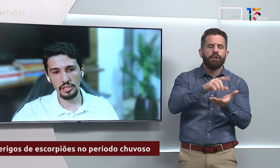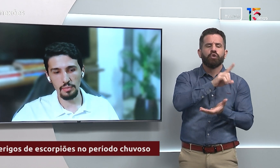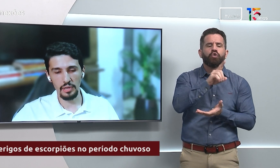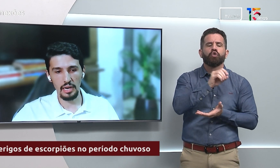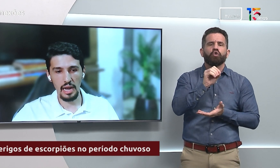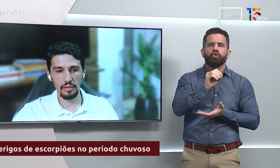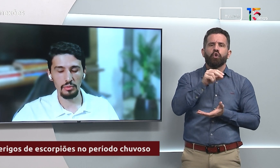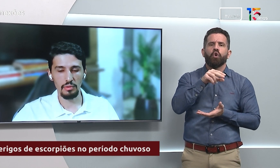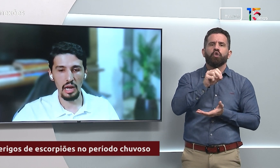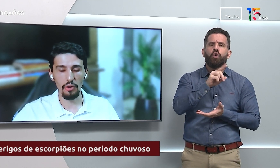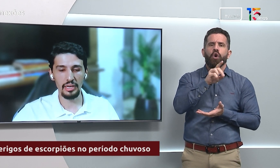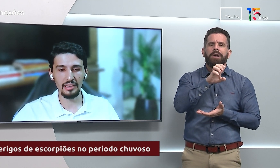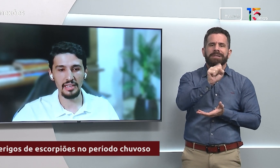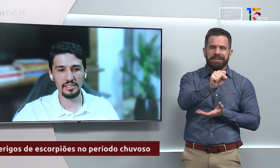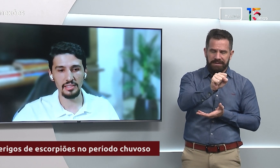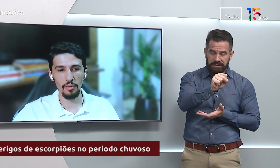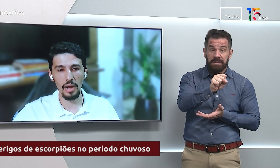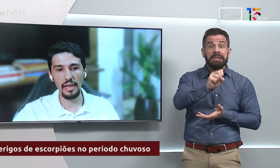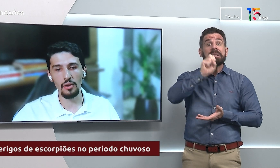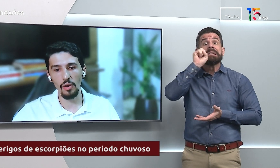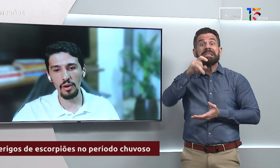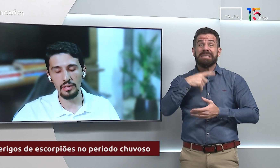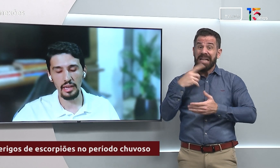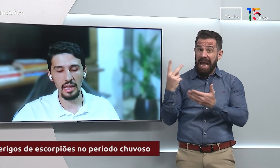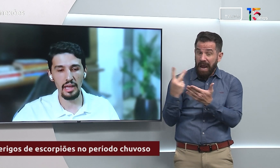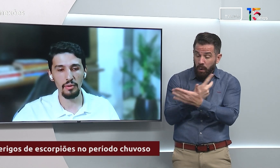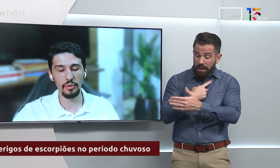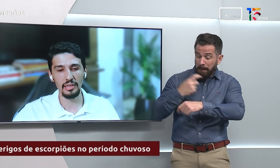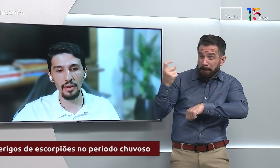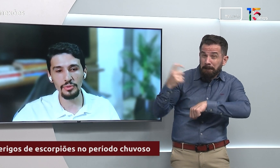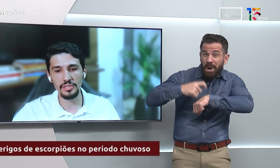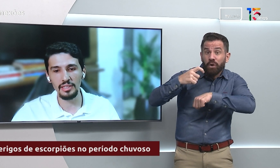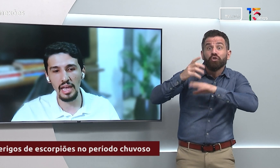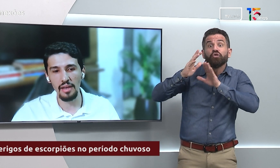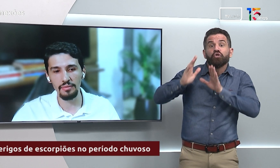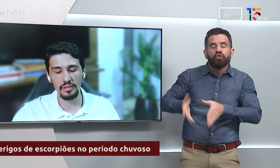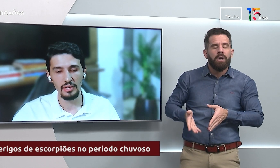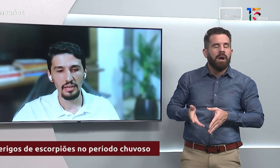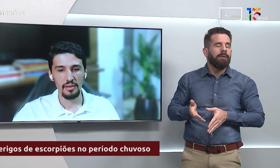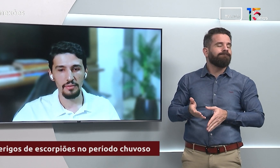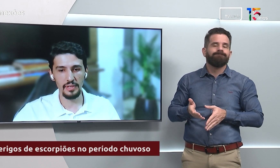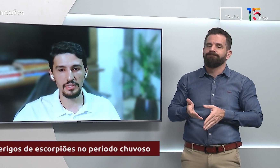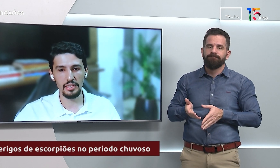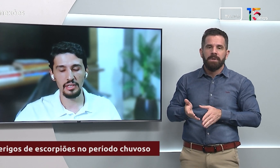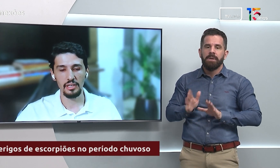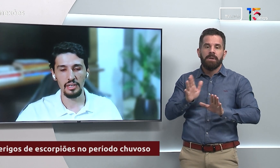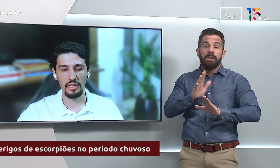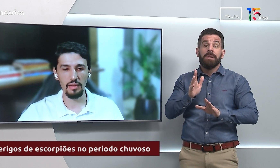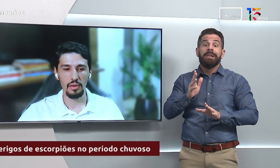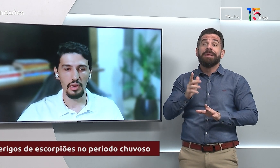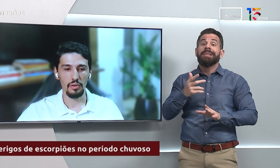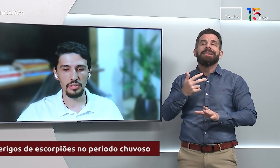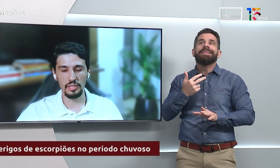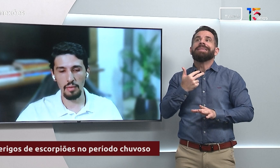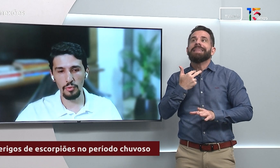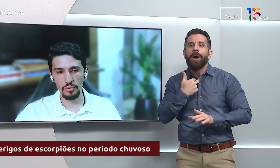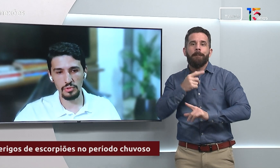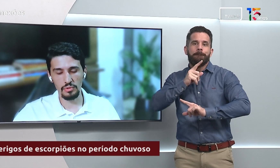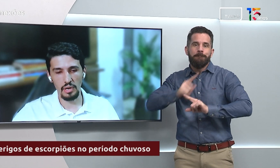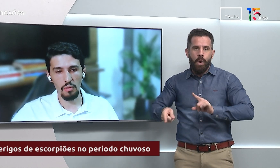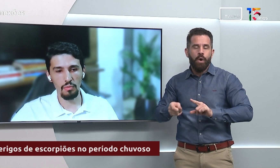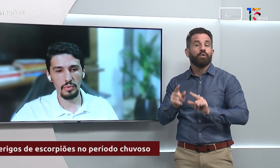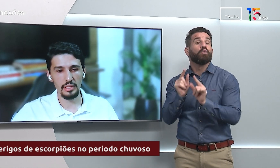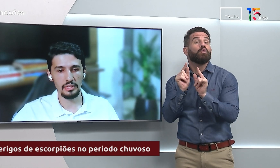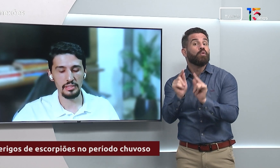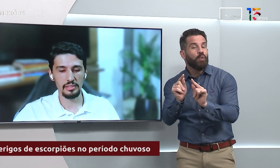caso seja picado, a orientação maior é o que não se deve fazer, né? Nós